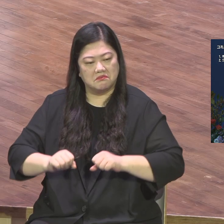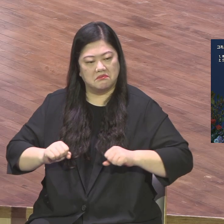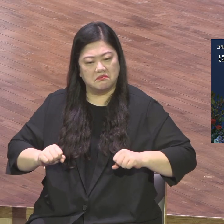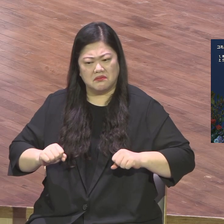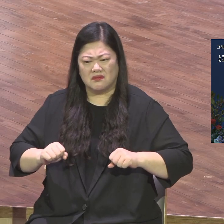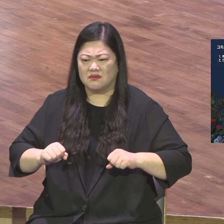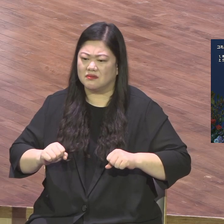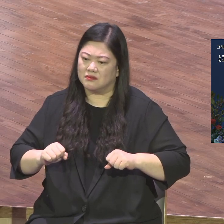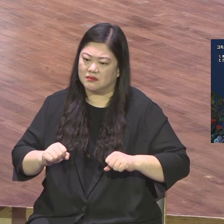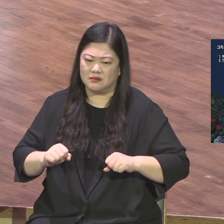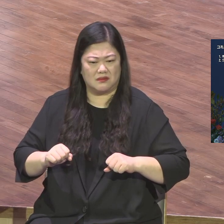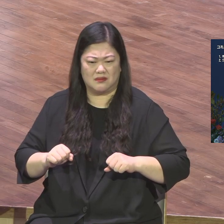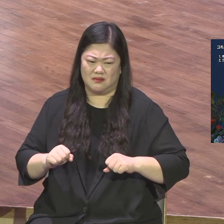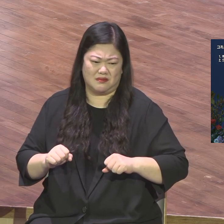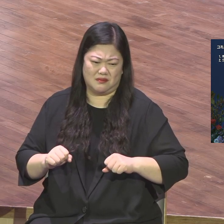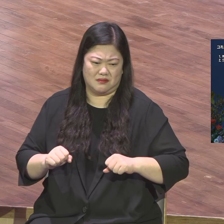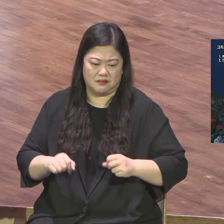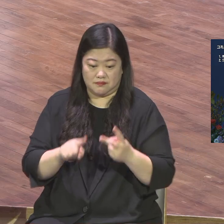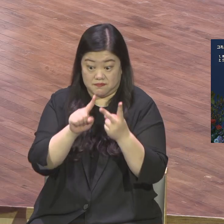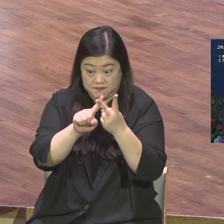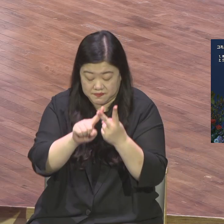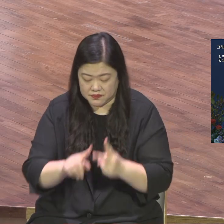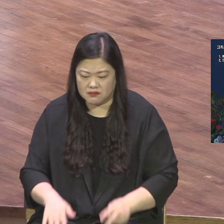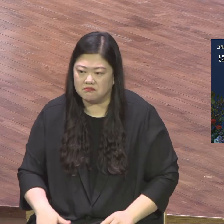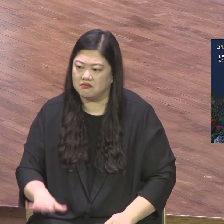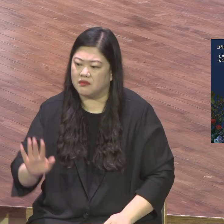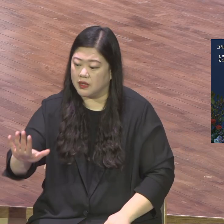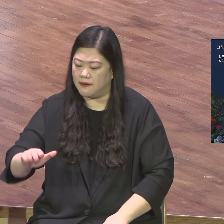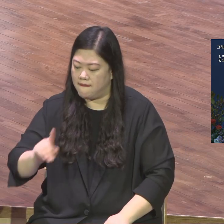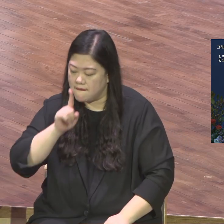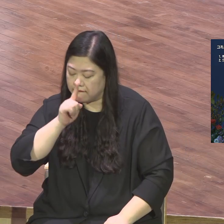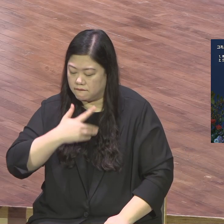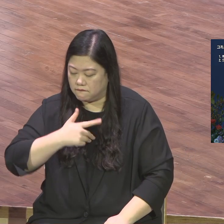내가 장로가 되는데 장로인데 내가